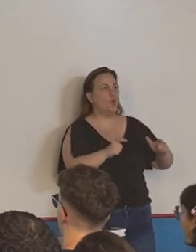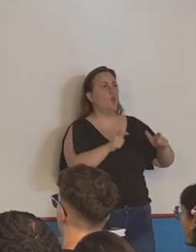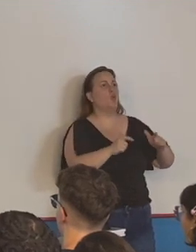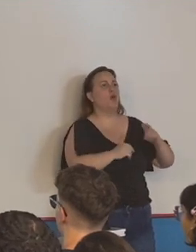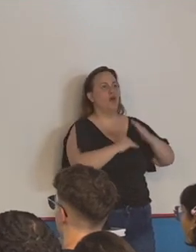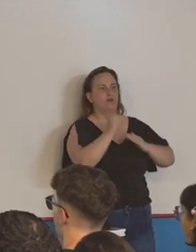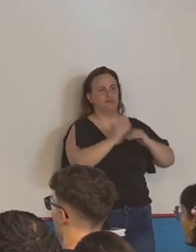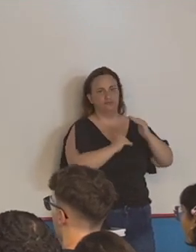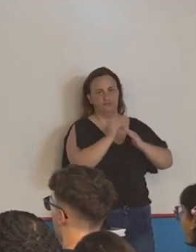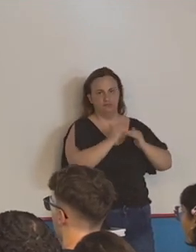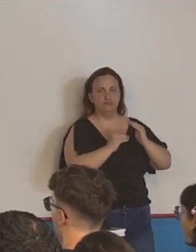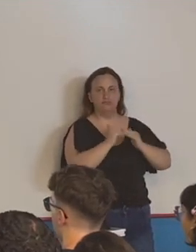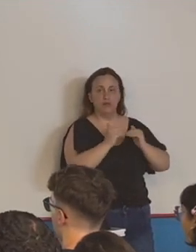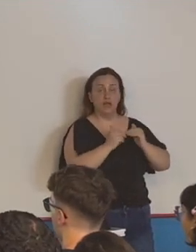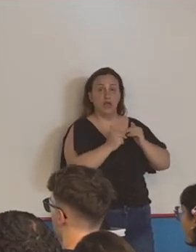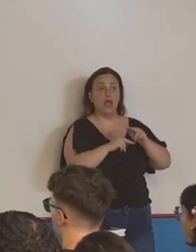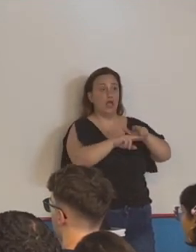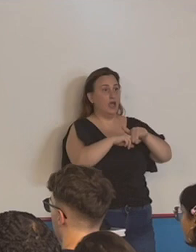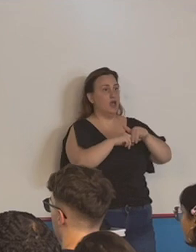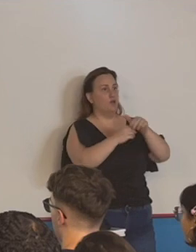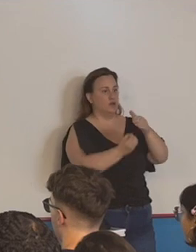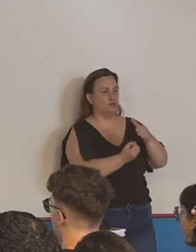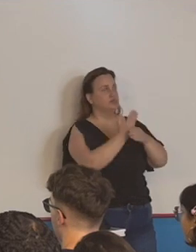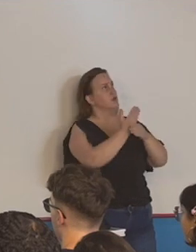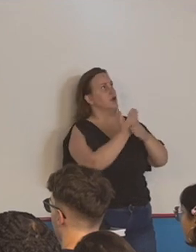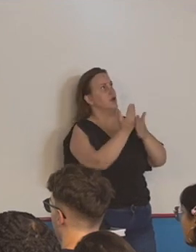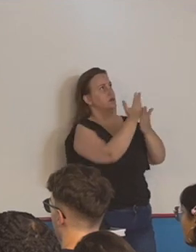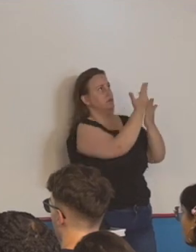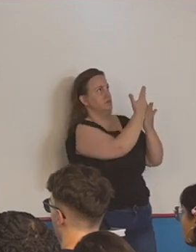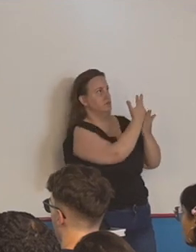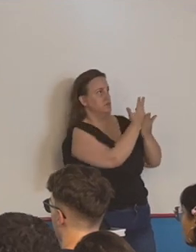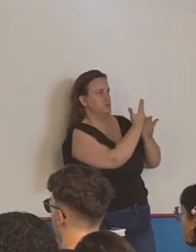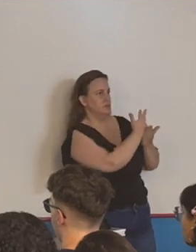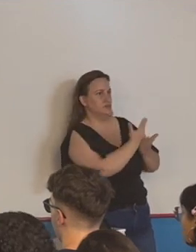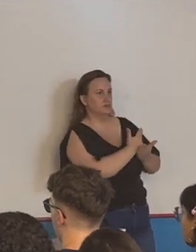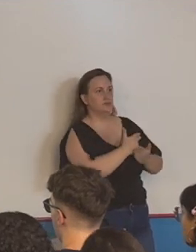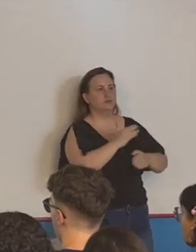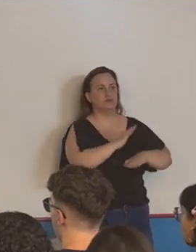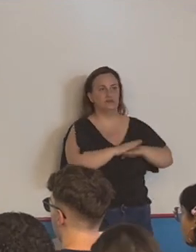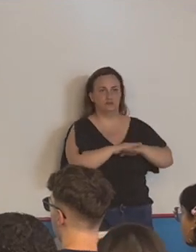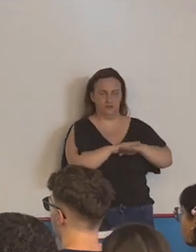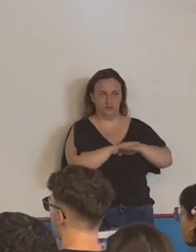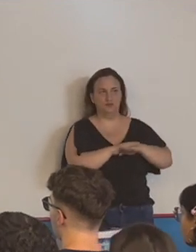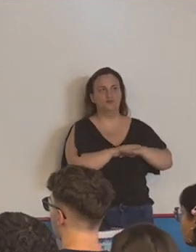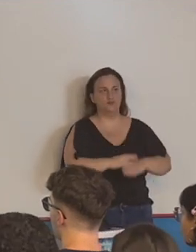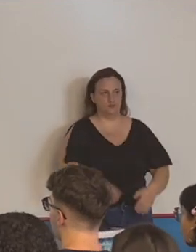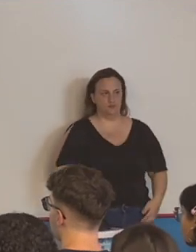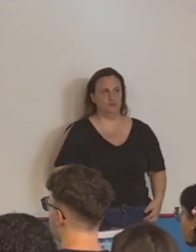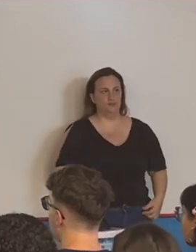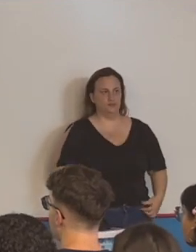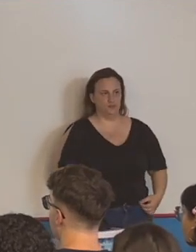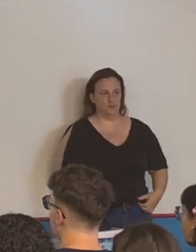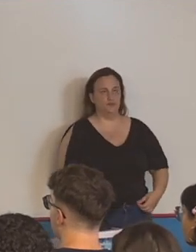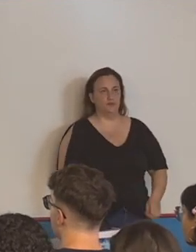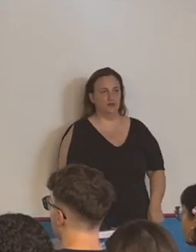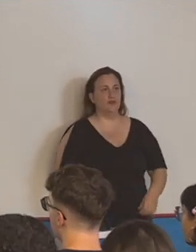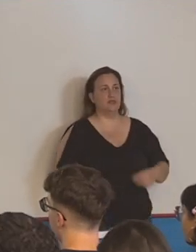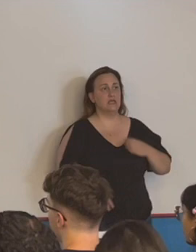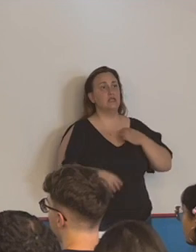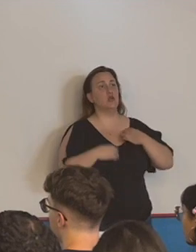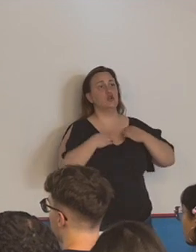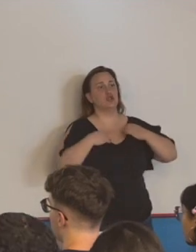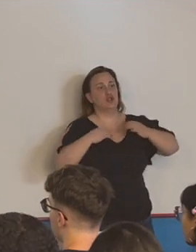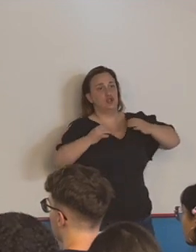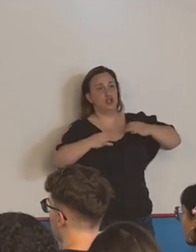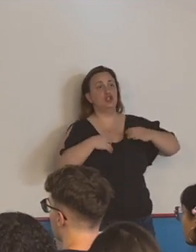pintura para fazer, né? Então essa foi a minha primeira pintura. Que já tem esses troncos, né? Então